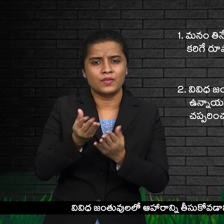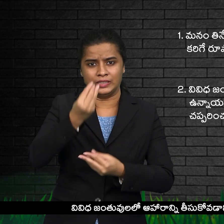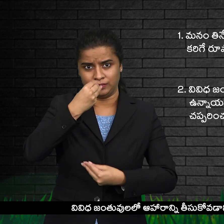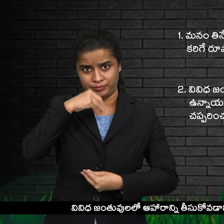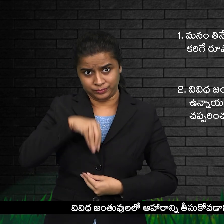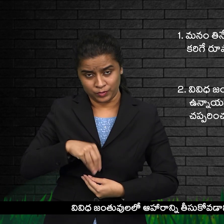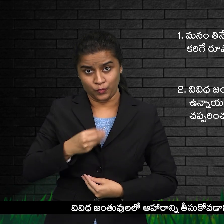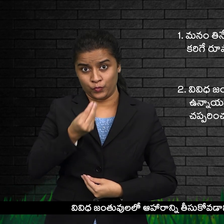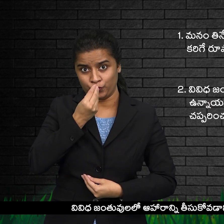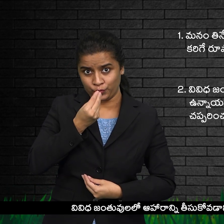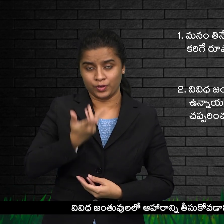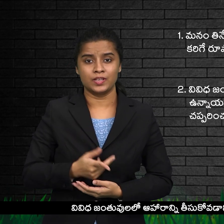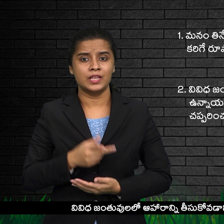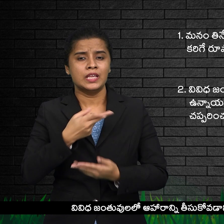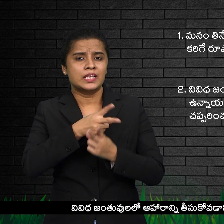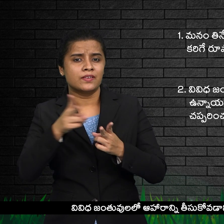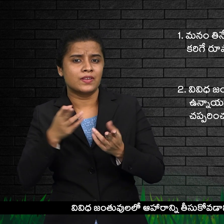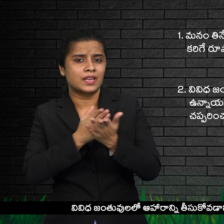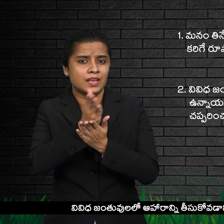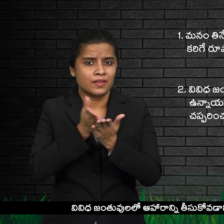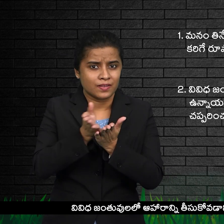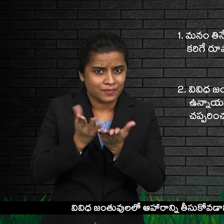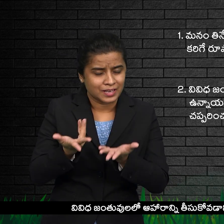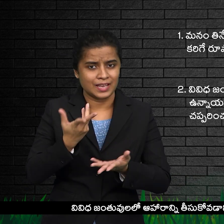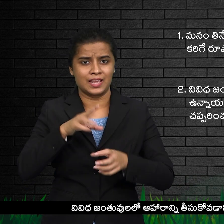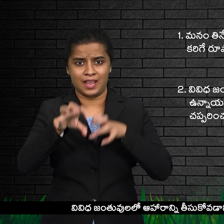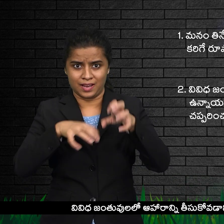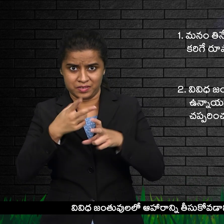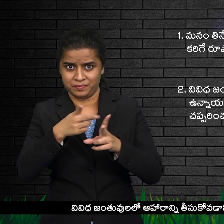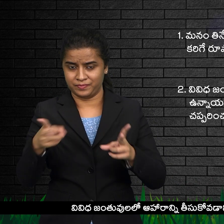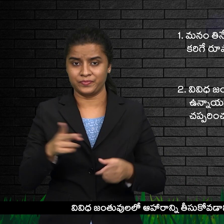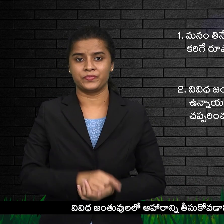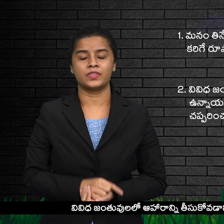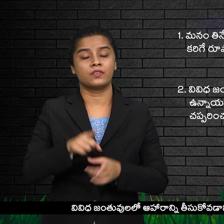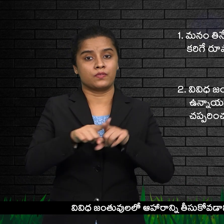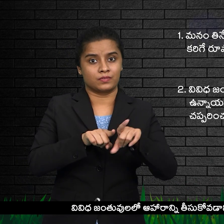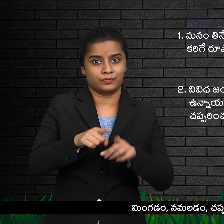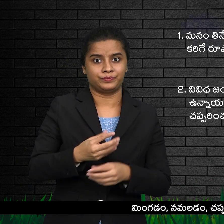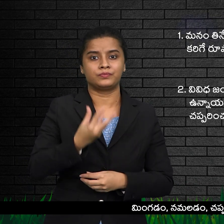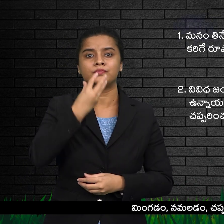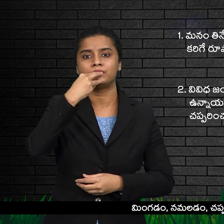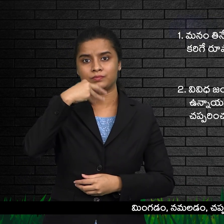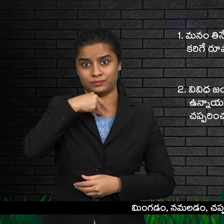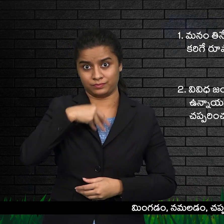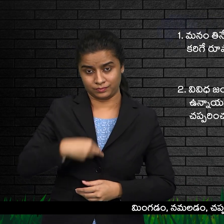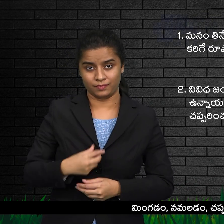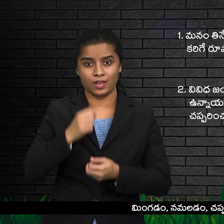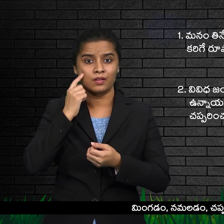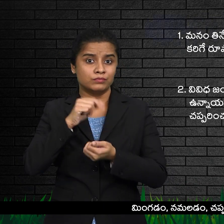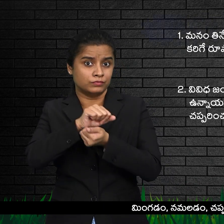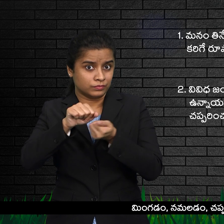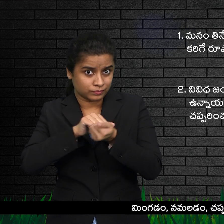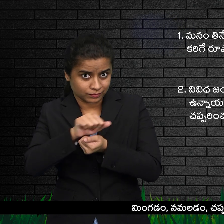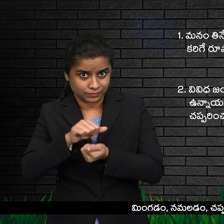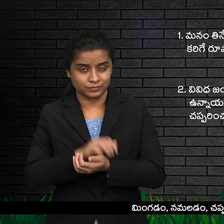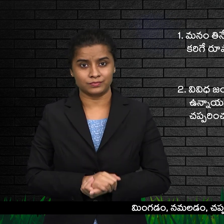వివిధ జంతువులలో ఆహారాన్ని తీసుకోవడానికి వివిధ పద్ధతులు ఉన్నాయని మనం గమనించాం. మింగటం, నమలటం,